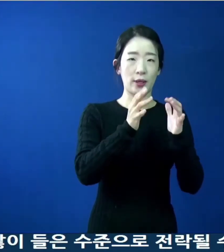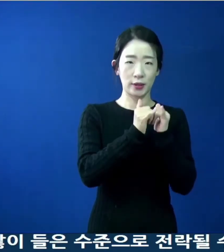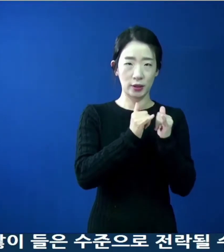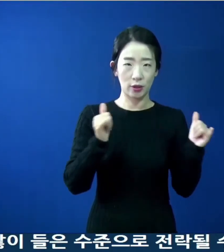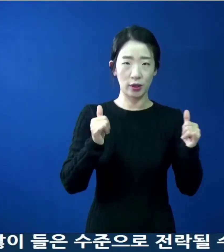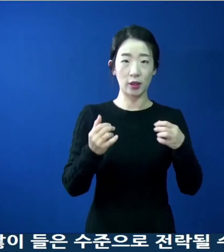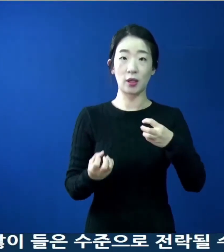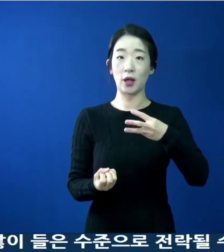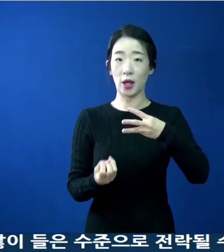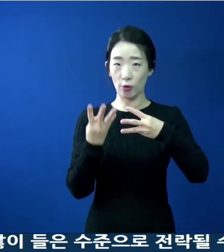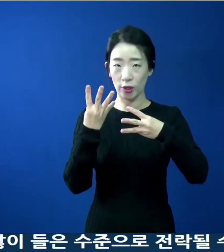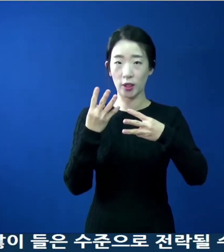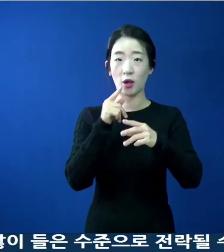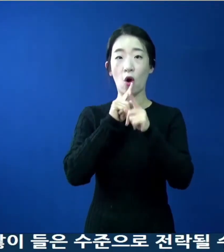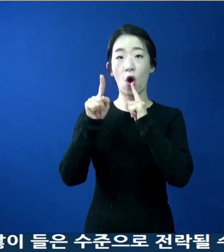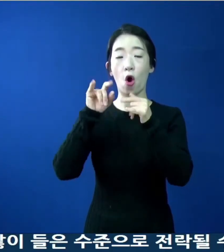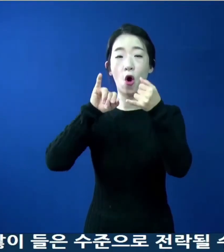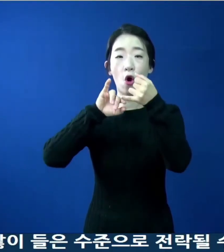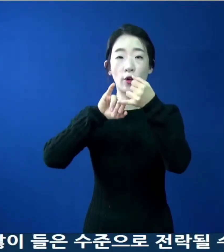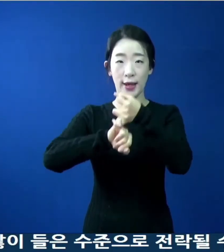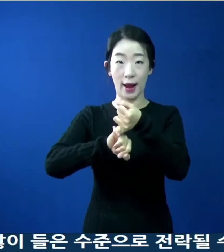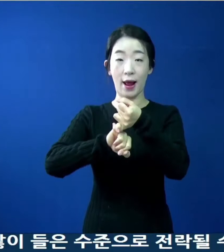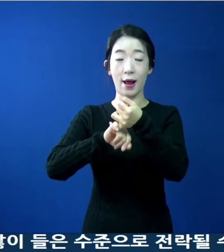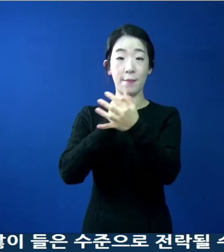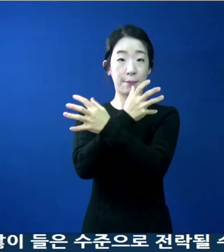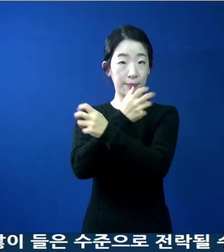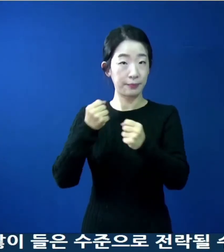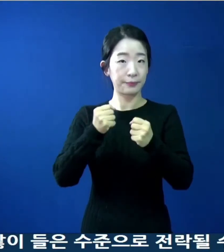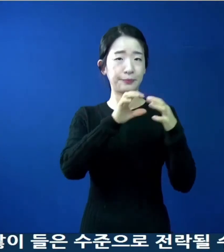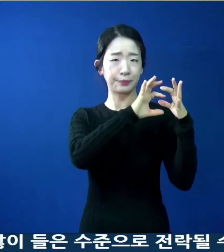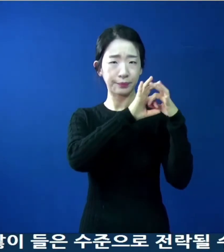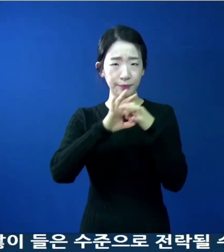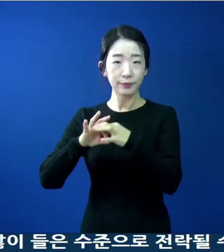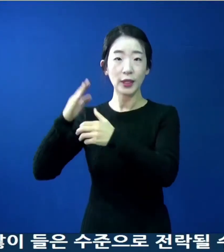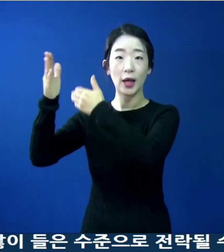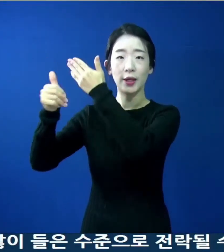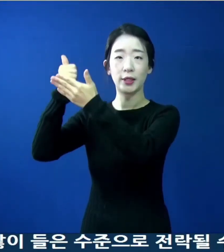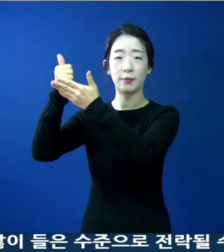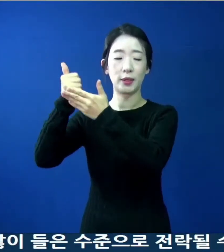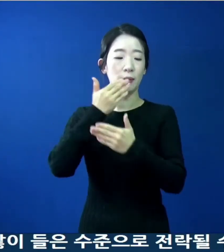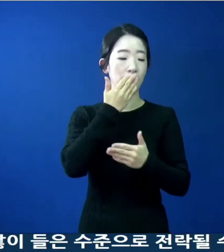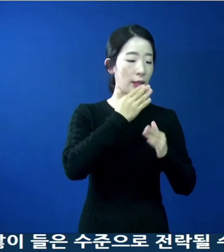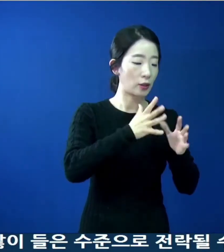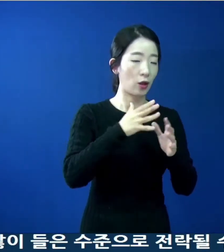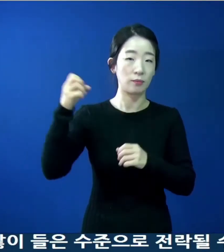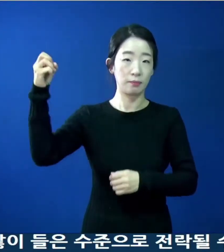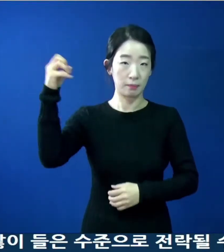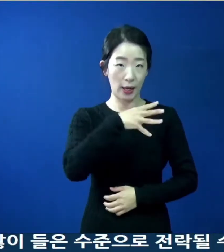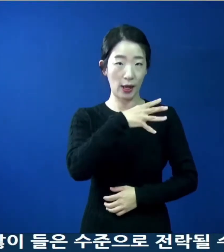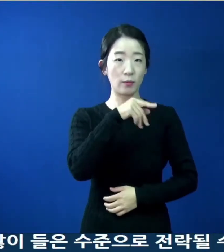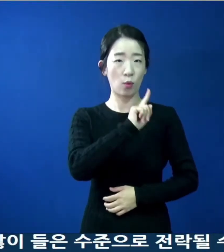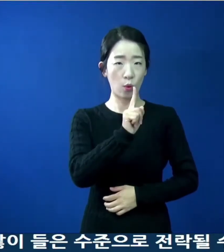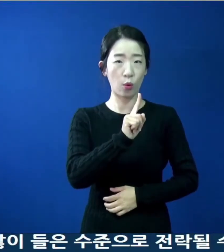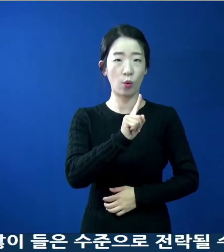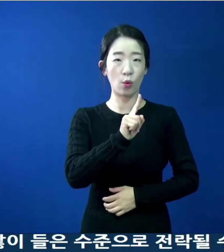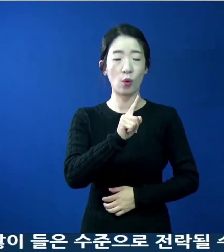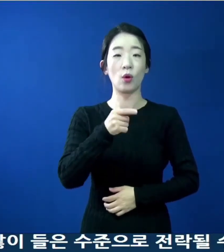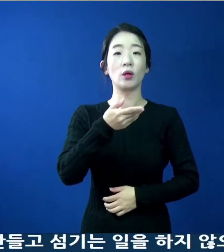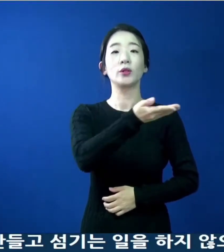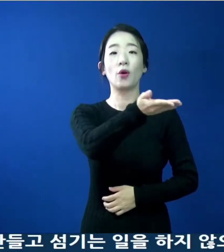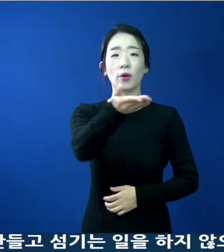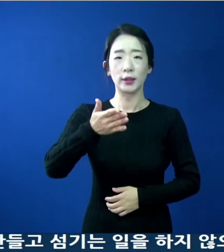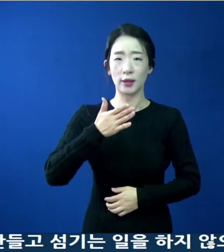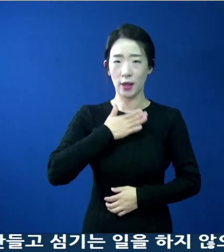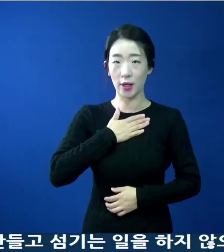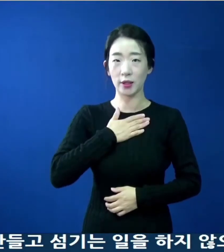언약을 맺으면서 하나님이 이스라엘 백성에게 하신 말씀은 너희가 정말 나를